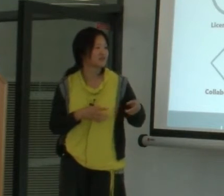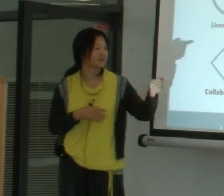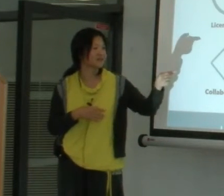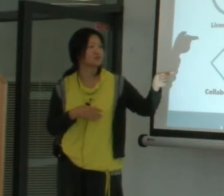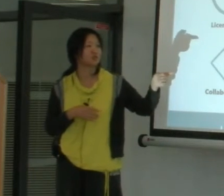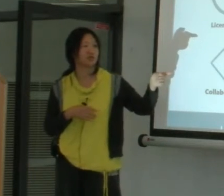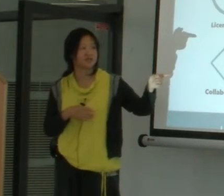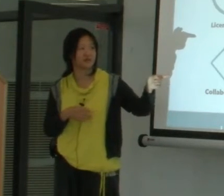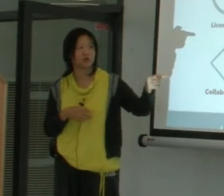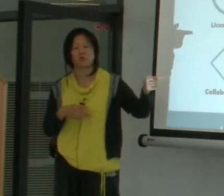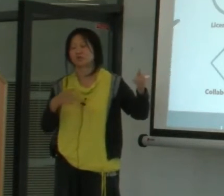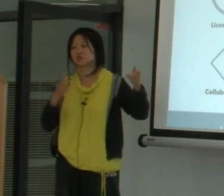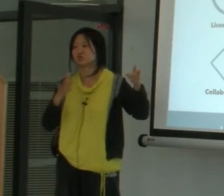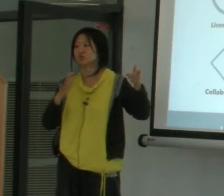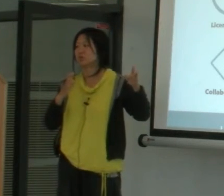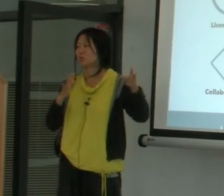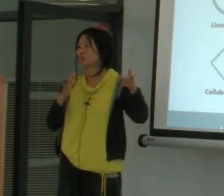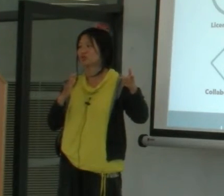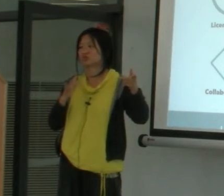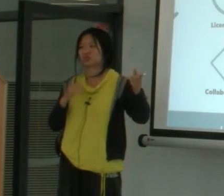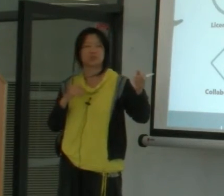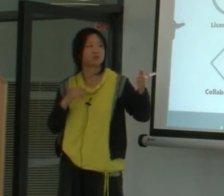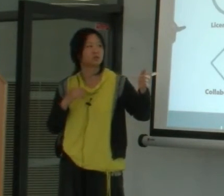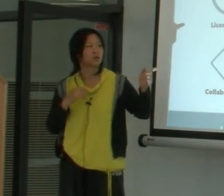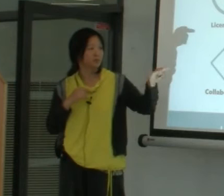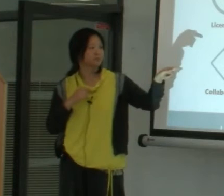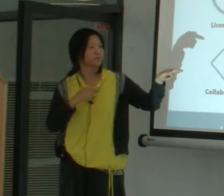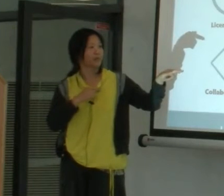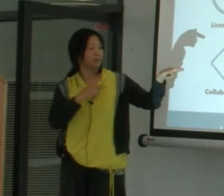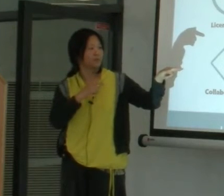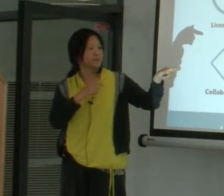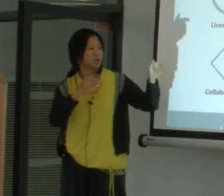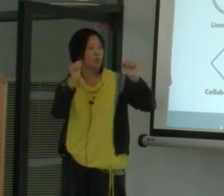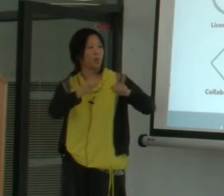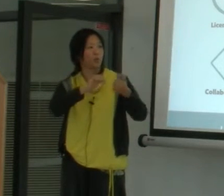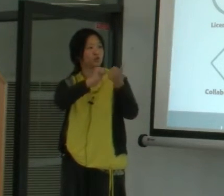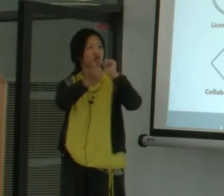Donc c'est intéressant aussi pour les aveugles, parce que du coup, on peut changer...